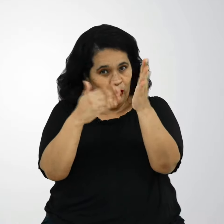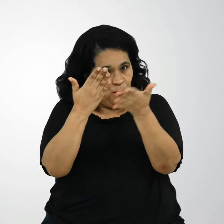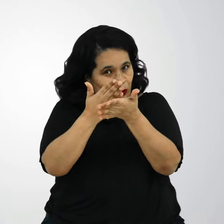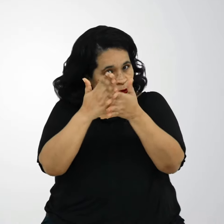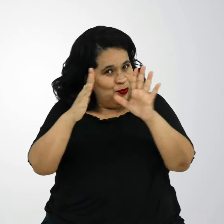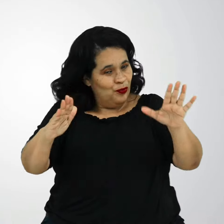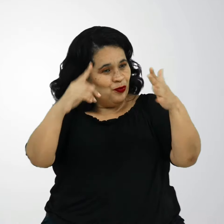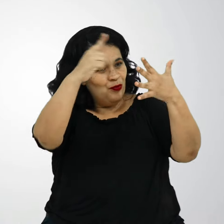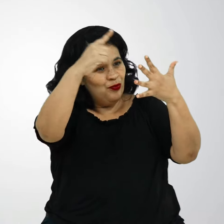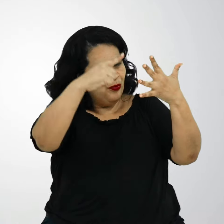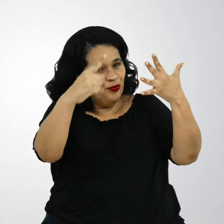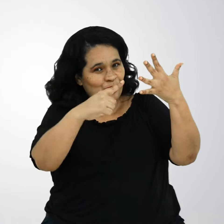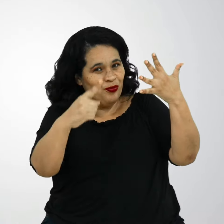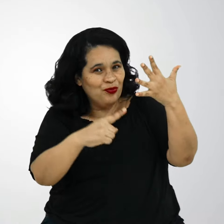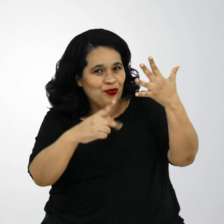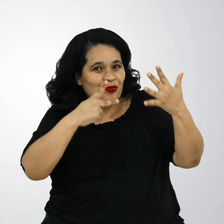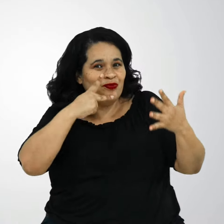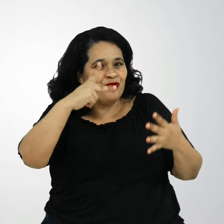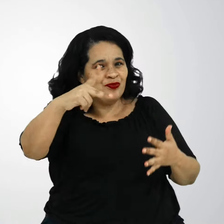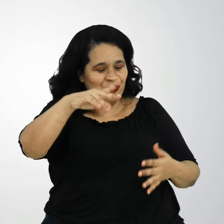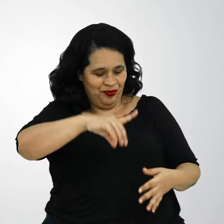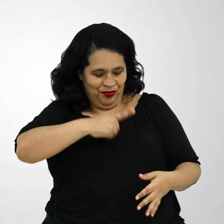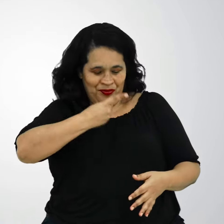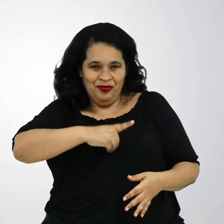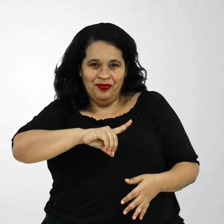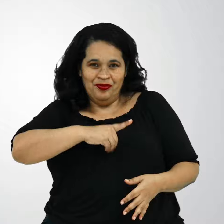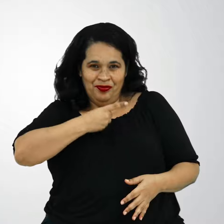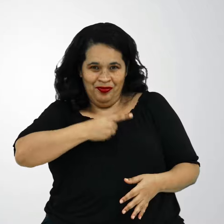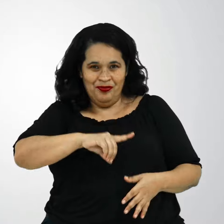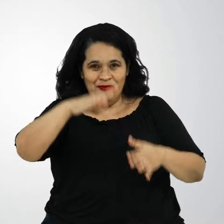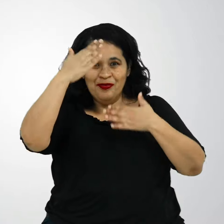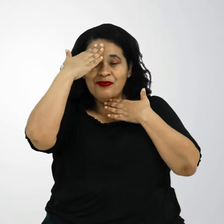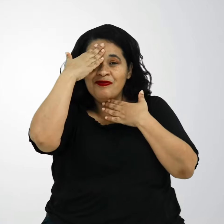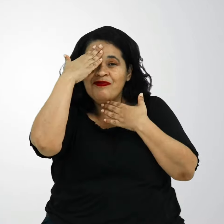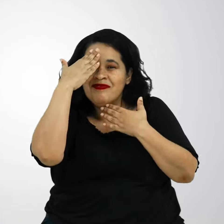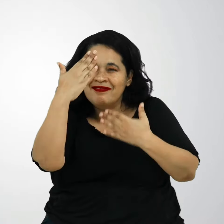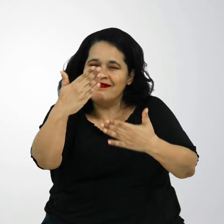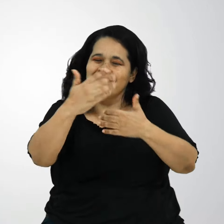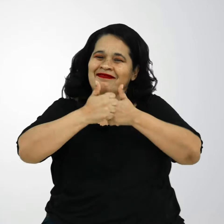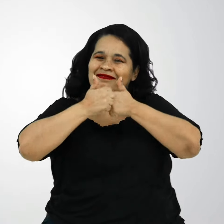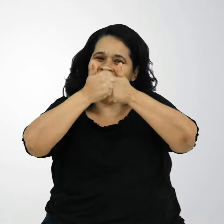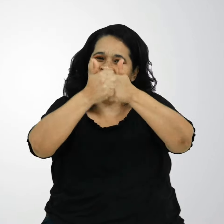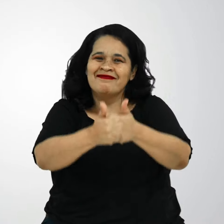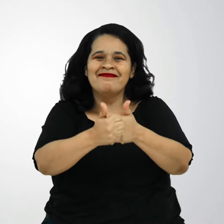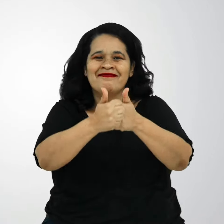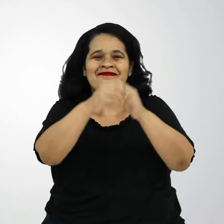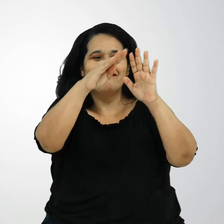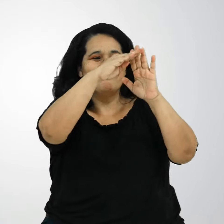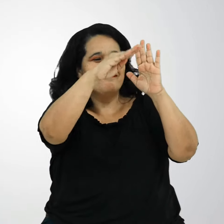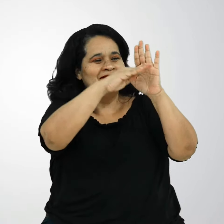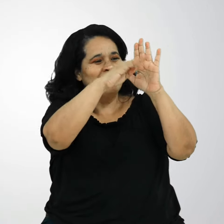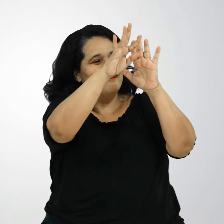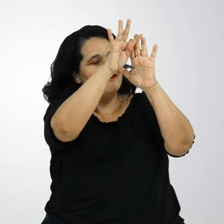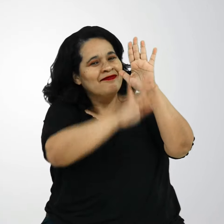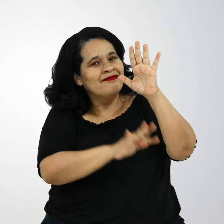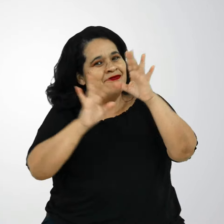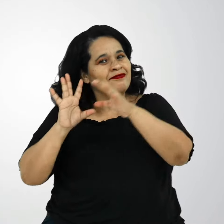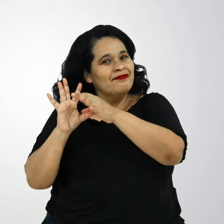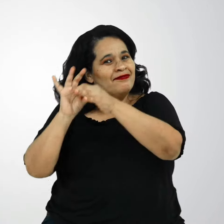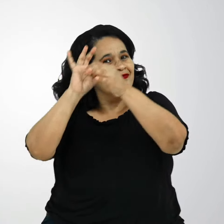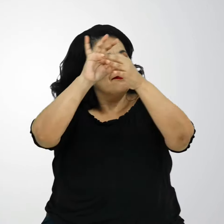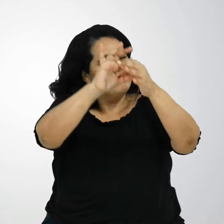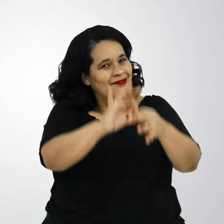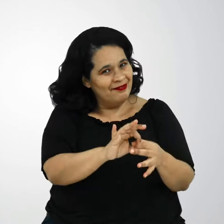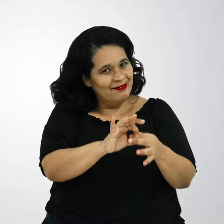nossa série sobre as profecias do livro do profeta Daniel. Obrigado àqueles que têm acompanhado o programa Texto e Contexto, aqueles que têm enviado